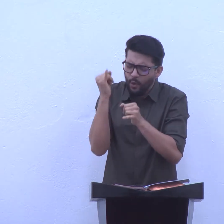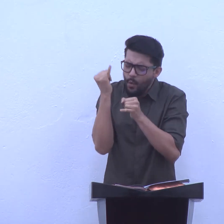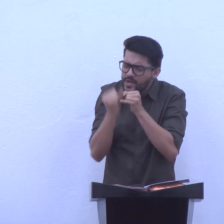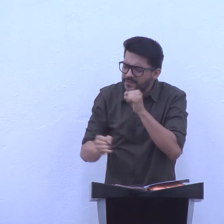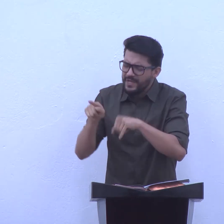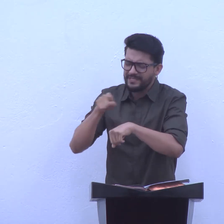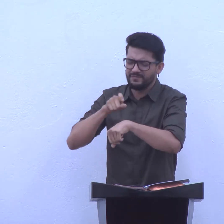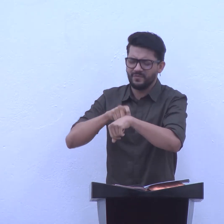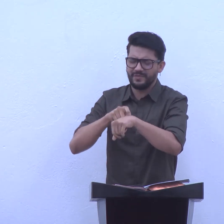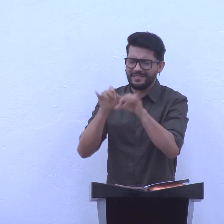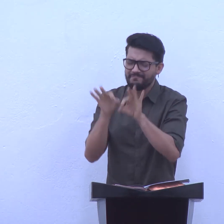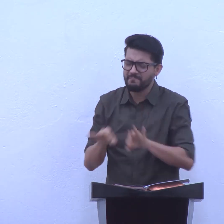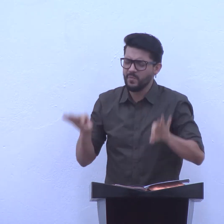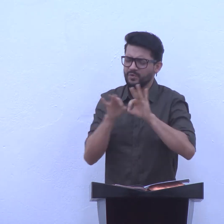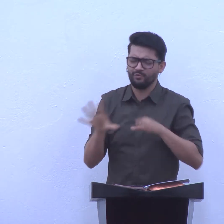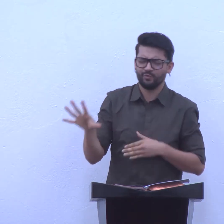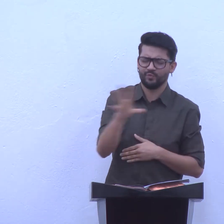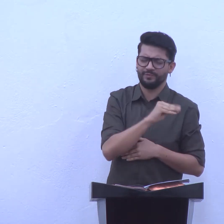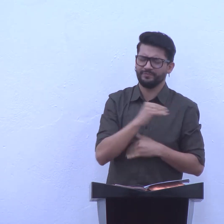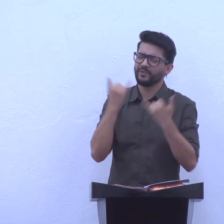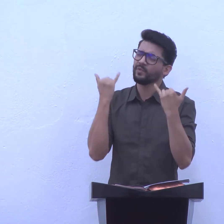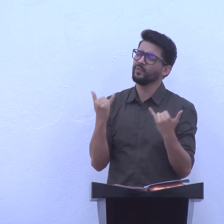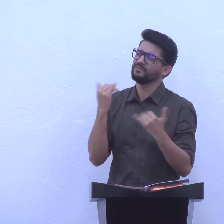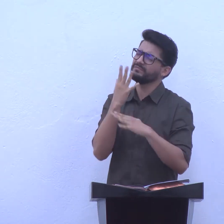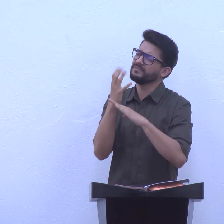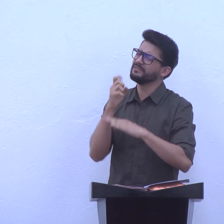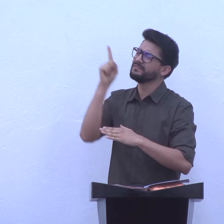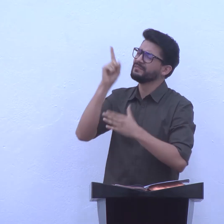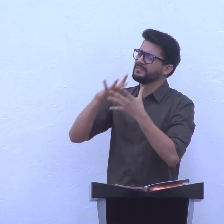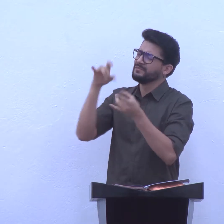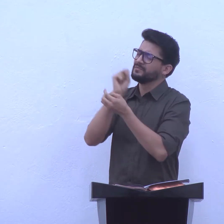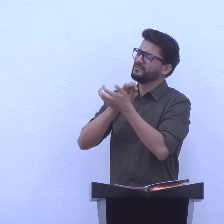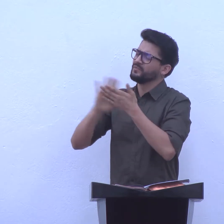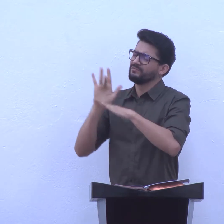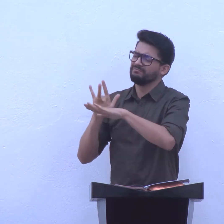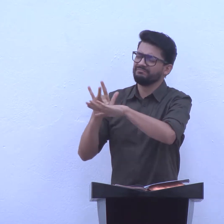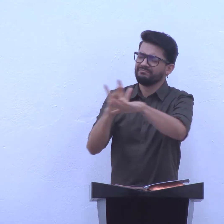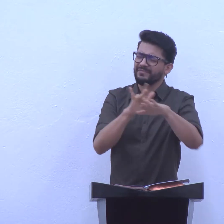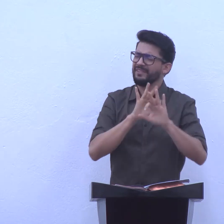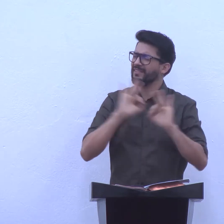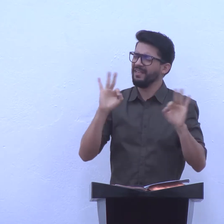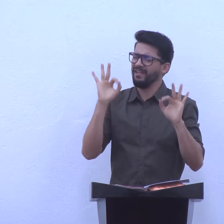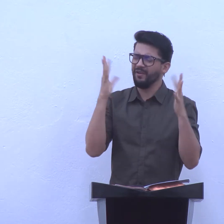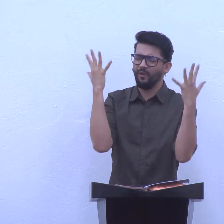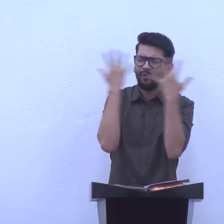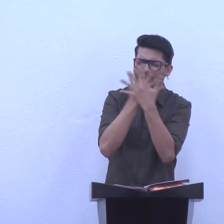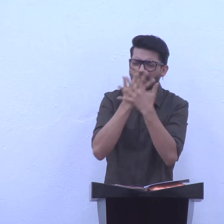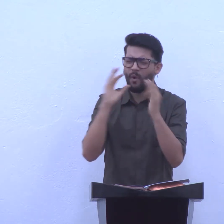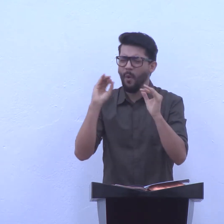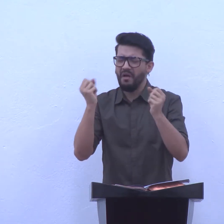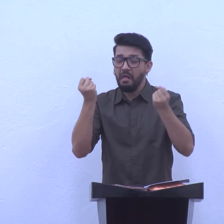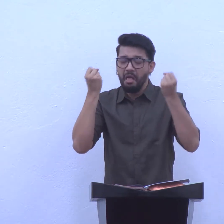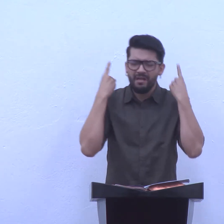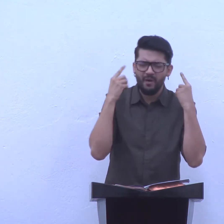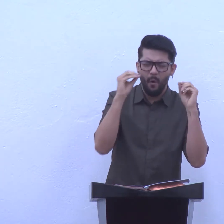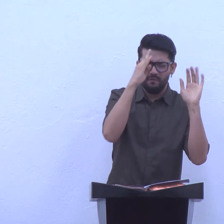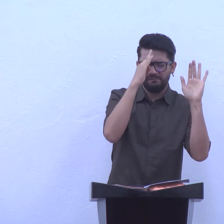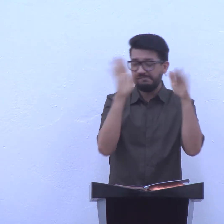la porción de tu palabra, porque es importante para este último tiempo ser dirigidos, ser tocados y ministrados por tu